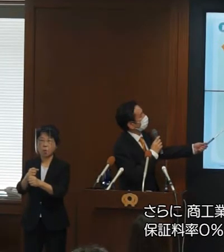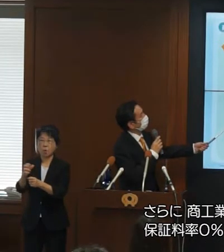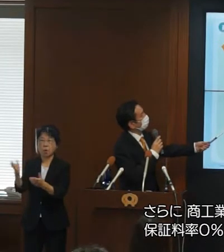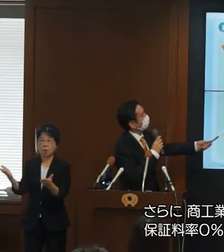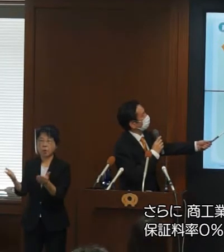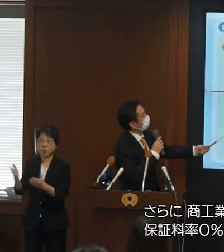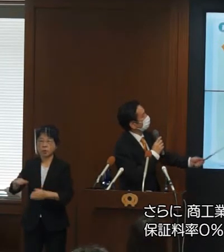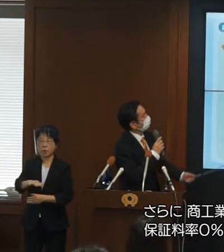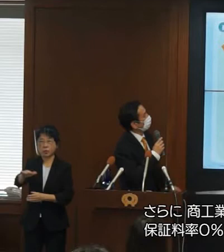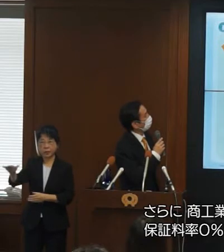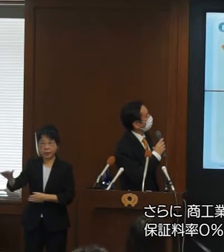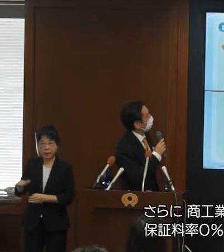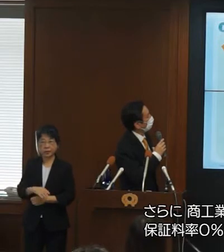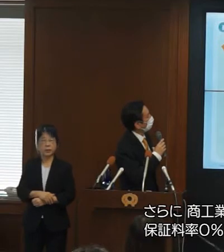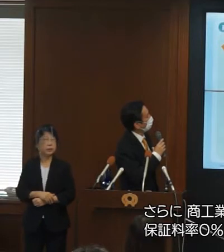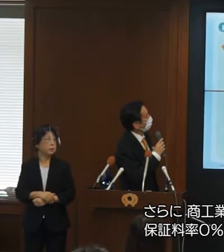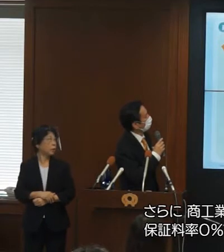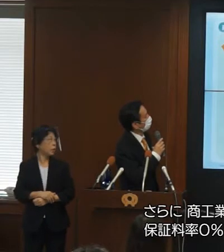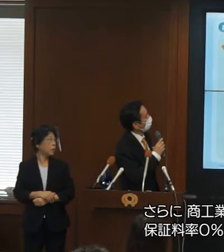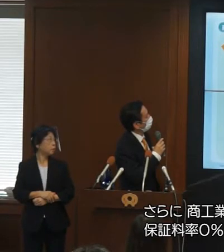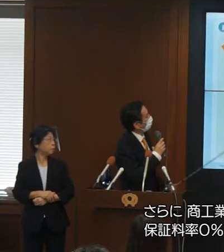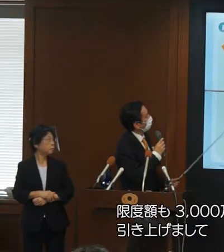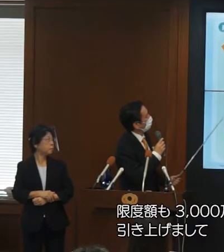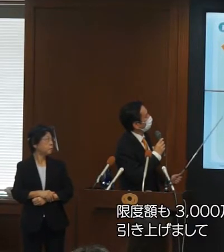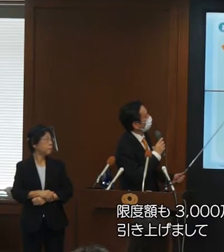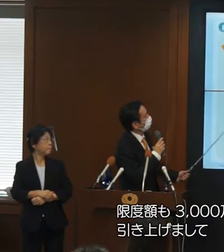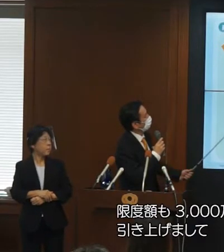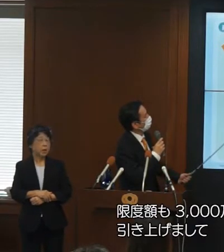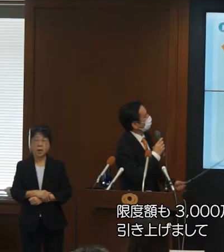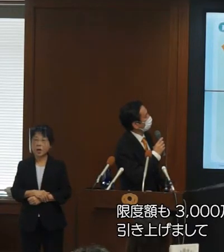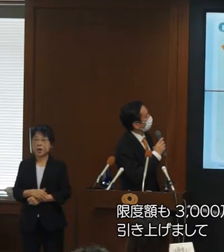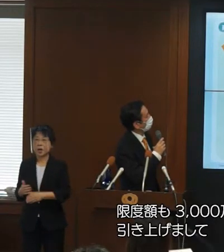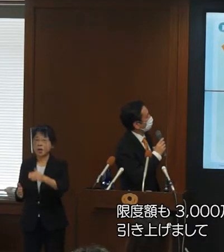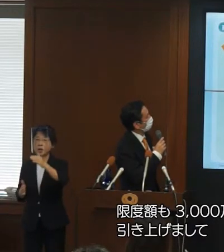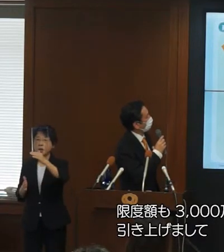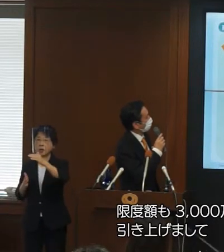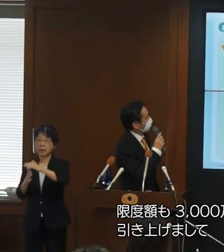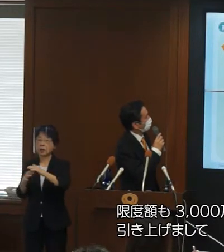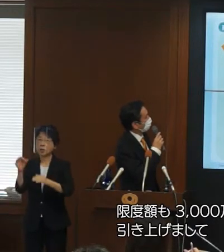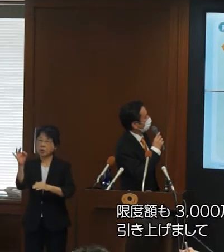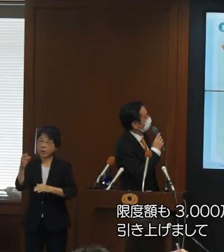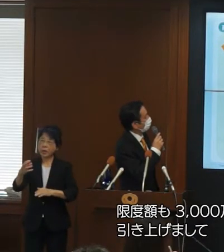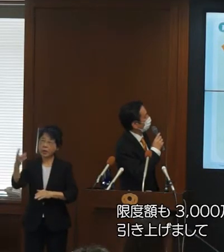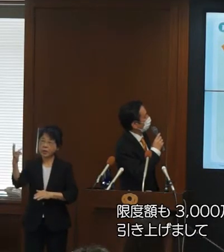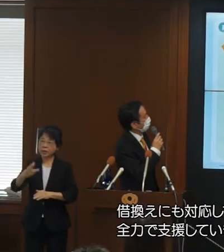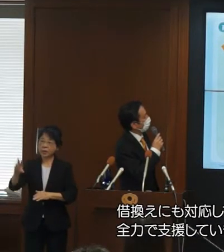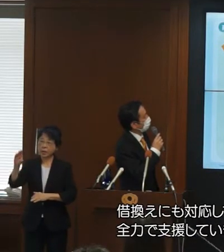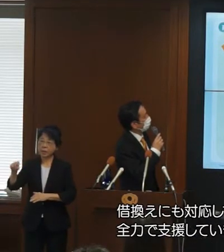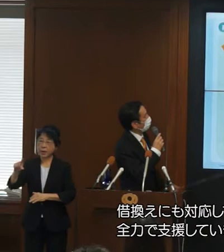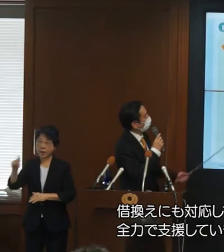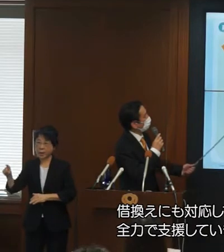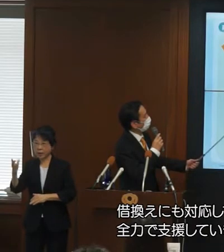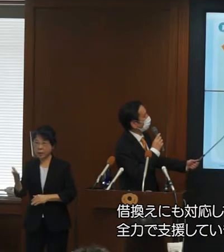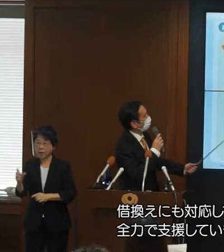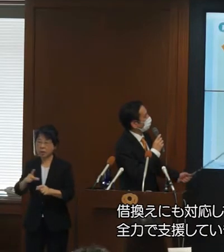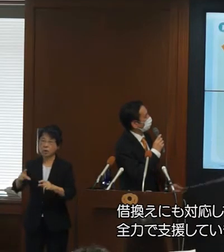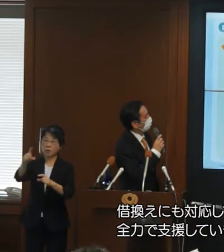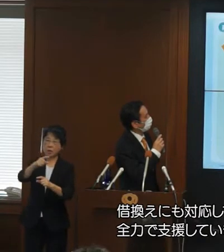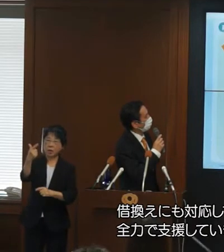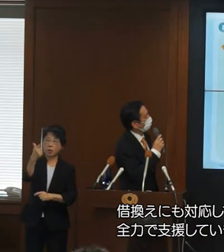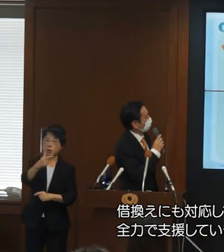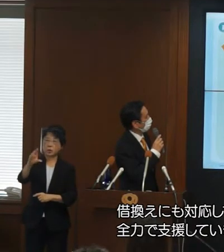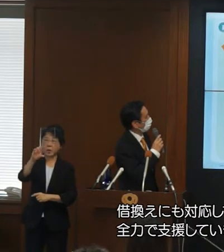保険保証料率 0% ということで、限度額も3000万から6000万円に引き上げまして、借り換えにも対